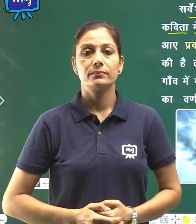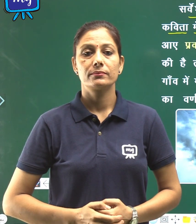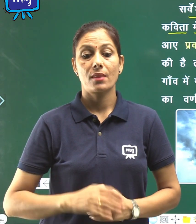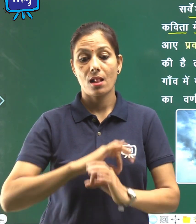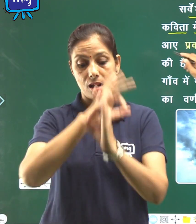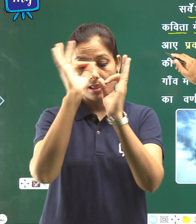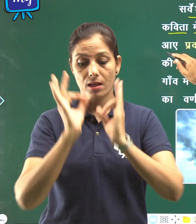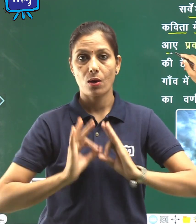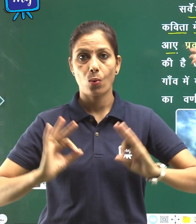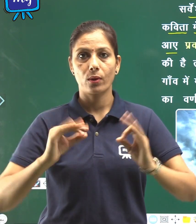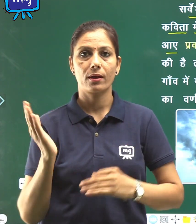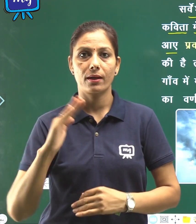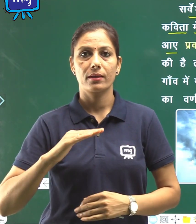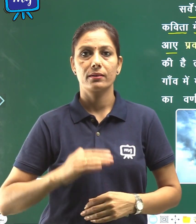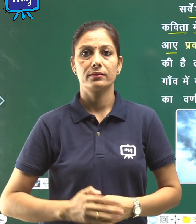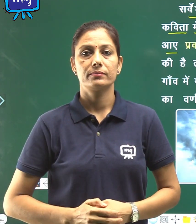सजकर आए